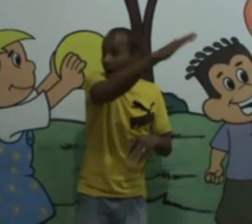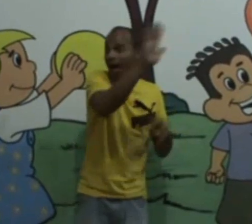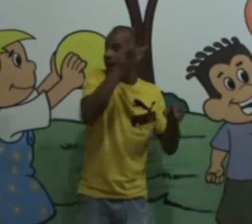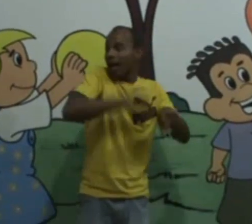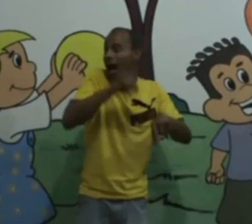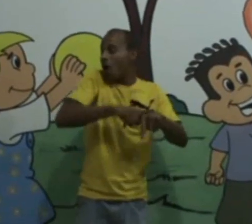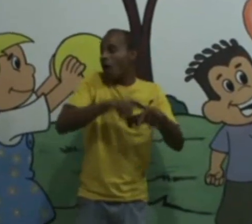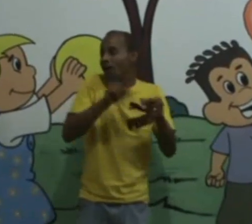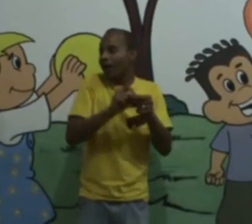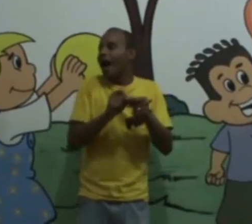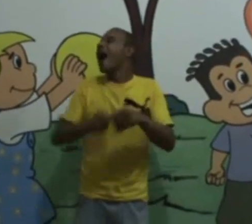é ficar pedindo para